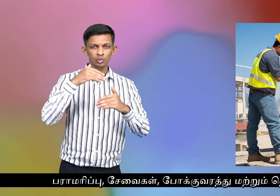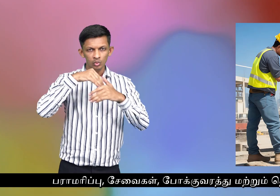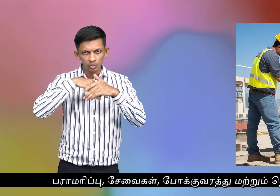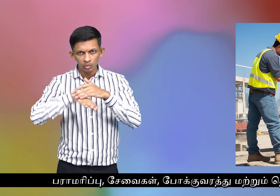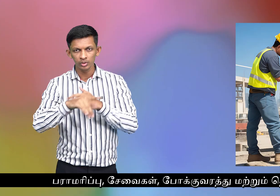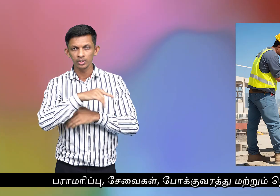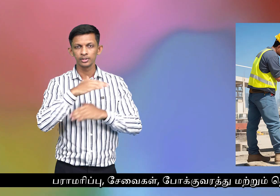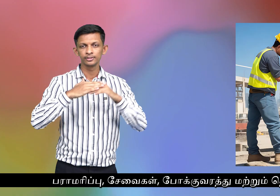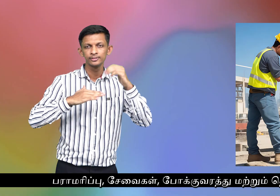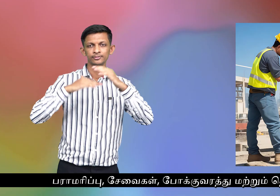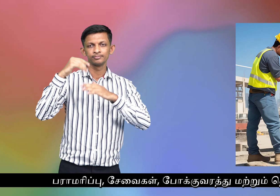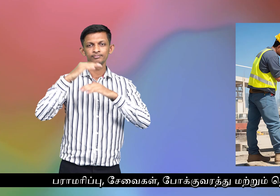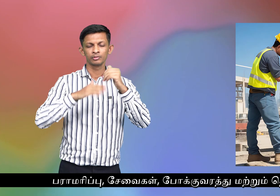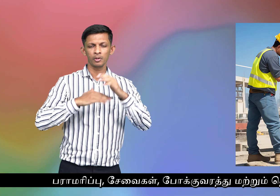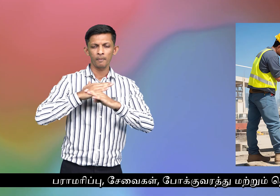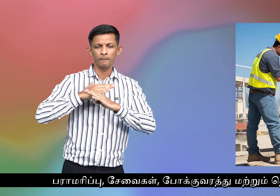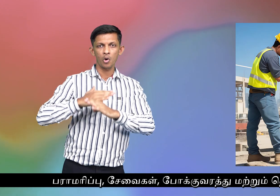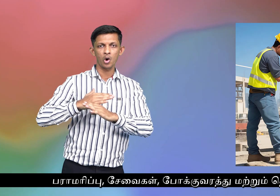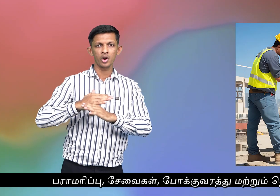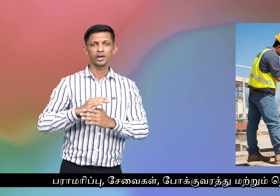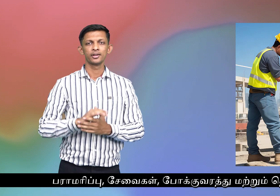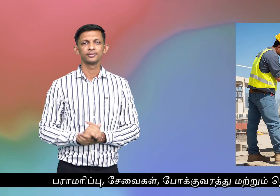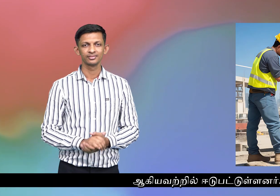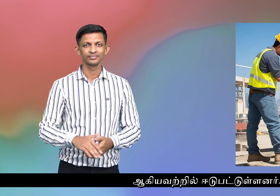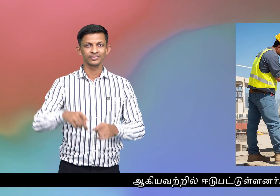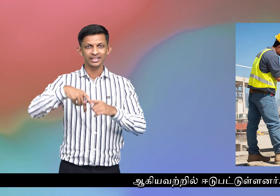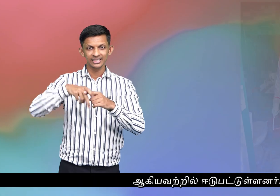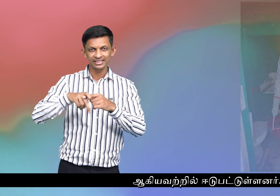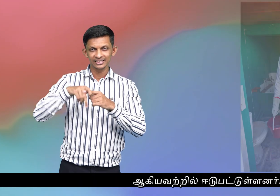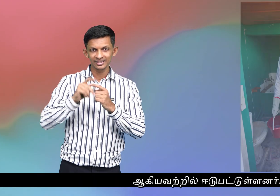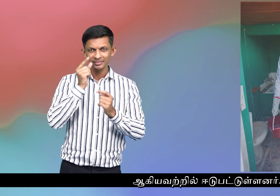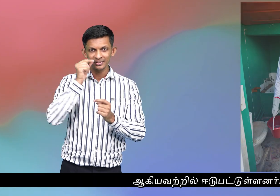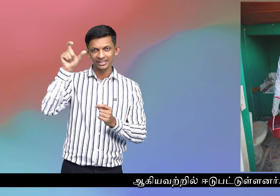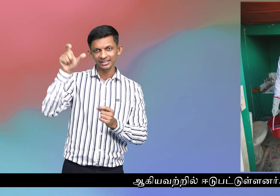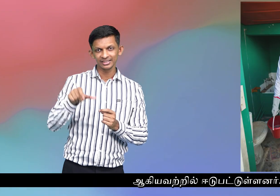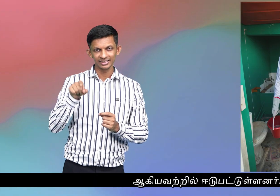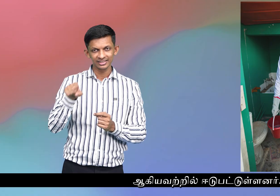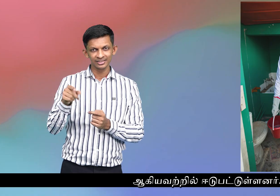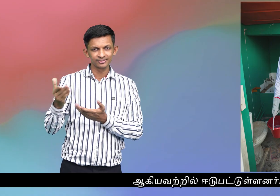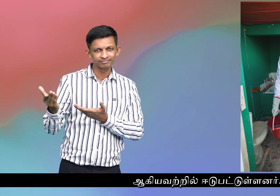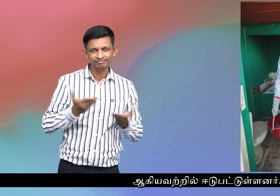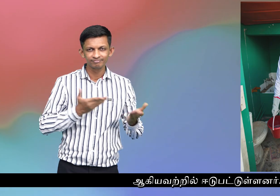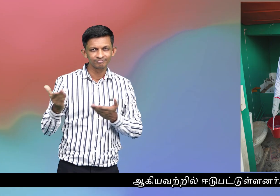சேவைகள், போக்குவரத்து மற்றும் தொலைத்தொடர்பு ஆகியவற்றில் ஈடுபட்டுள்ளனர்.